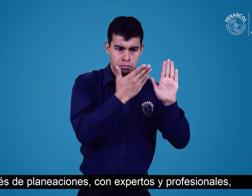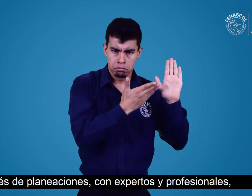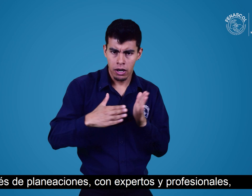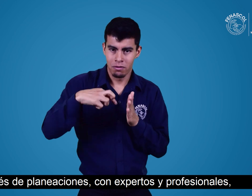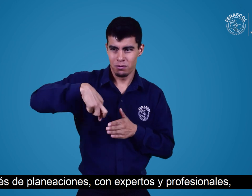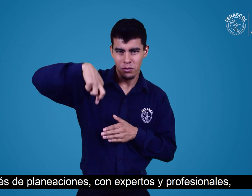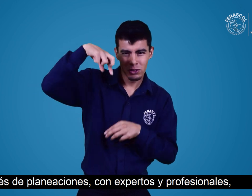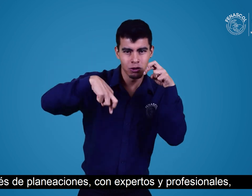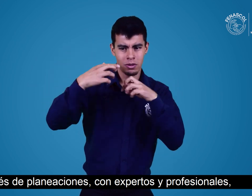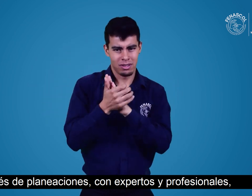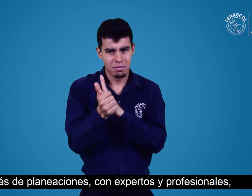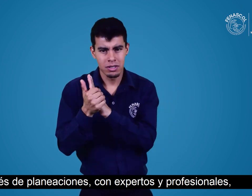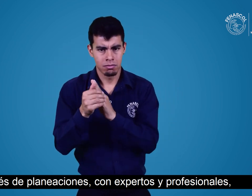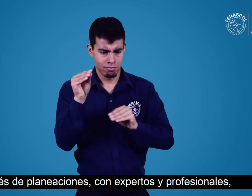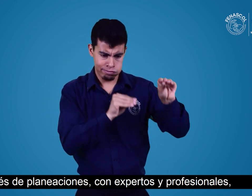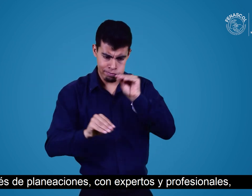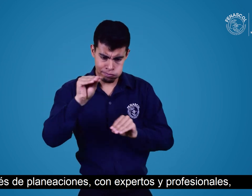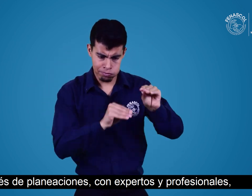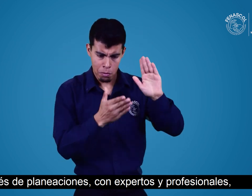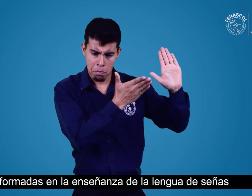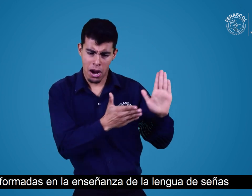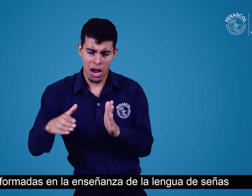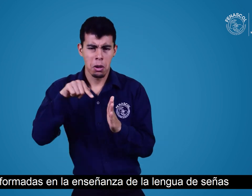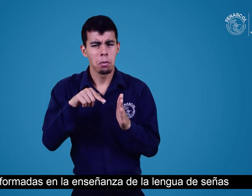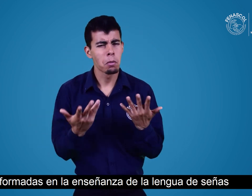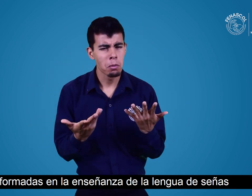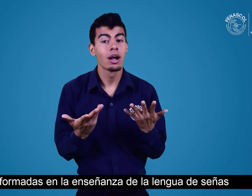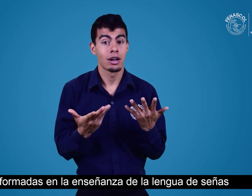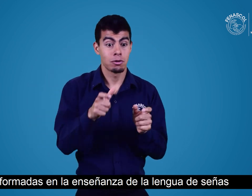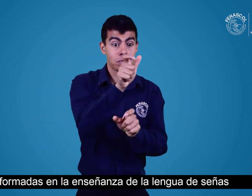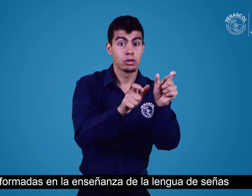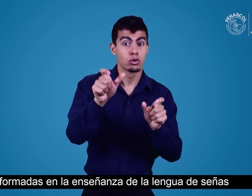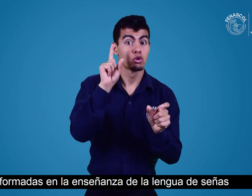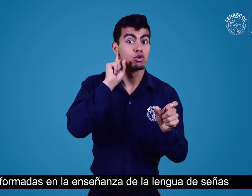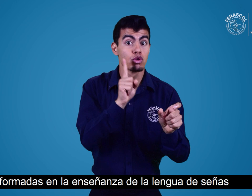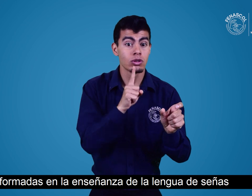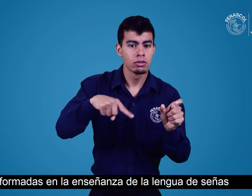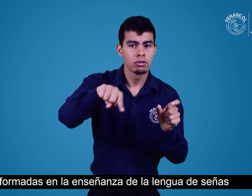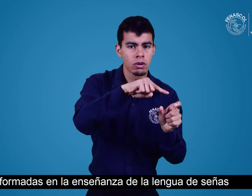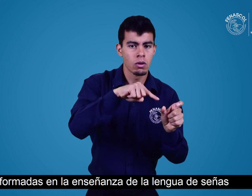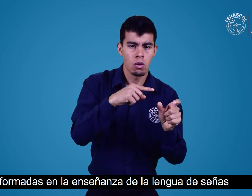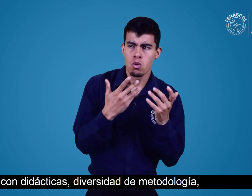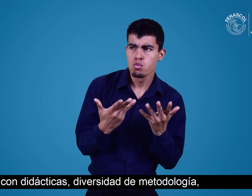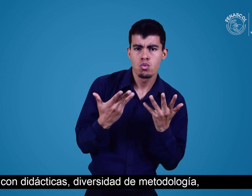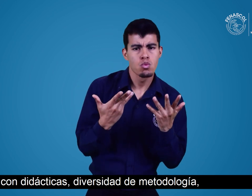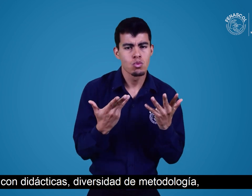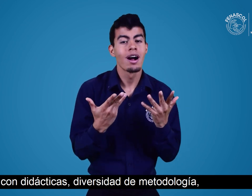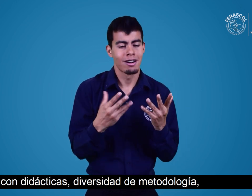de planeaciones con expertos y profesionales, sean formadas en la enseñanza de la lengua de señas, con didácticas,